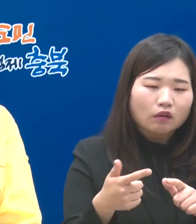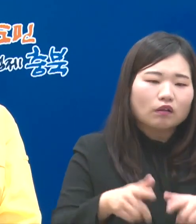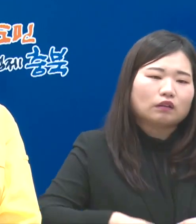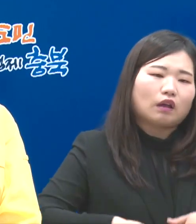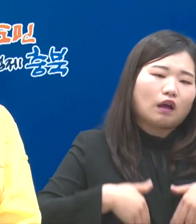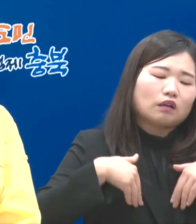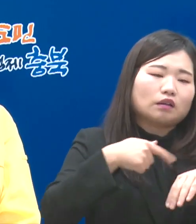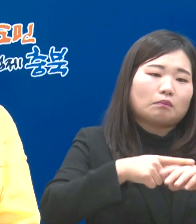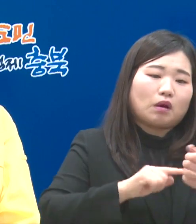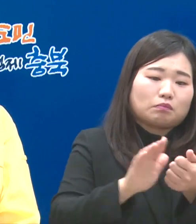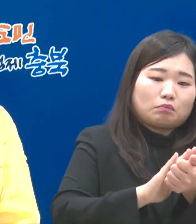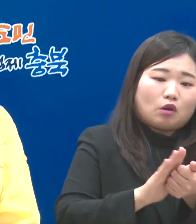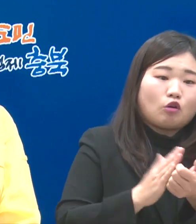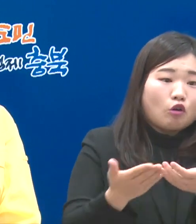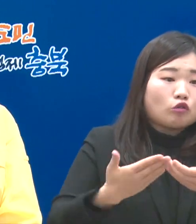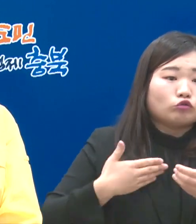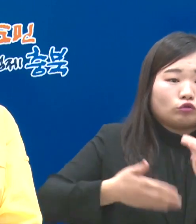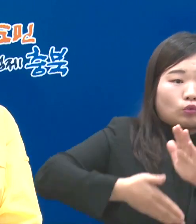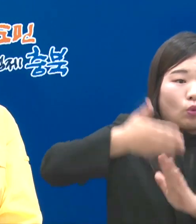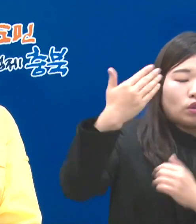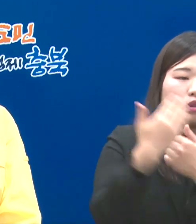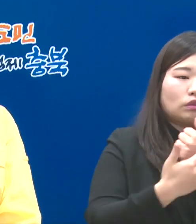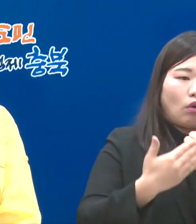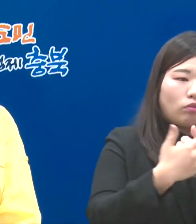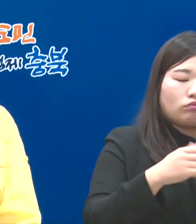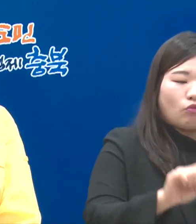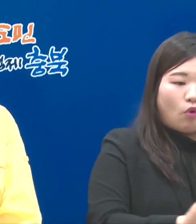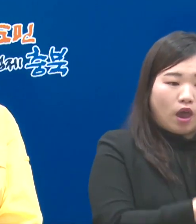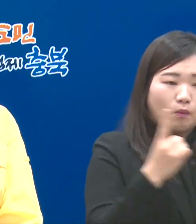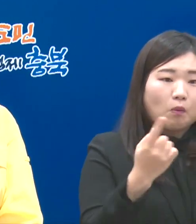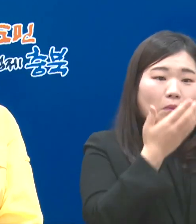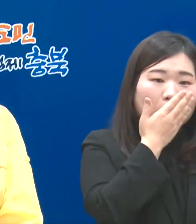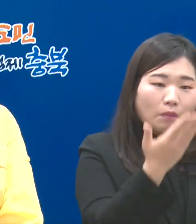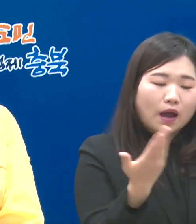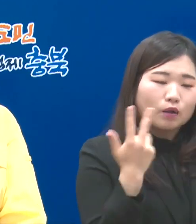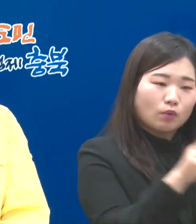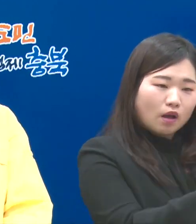있도록 힘을 보여주시기를 간곡히 부탁드립니다. 감사합니다.